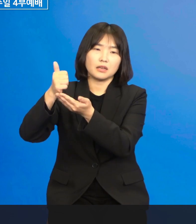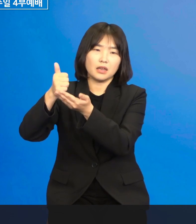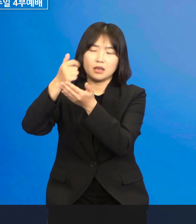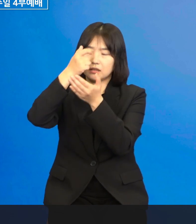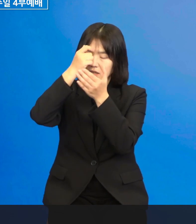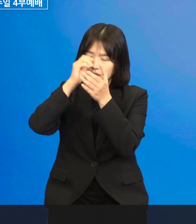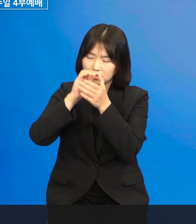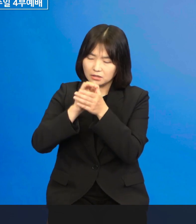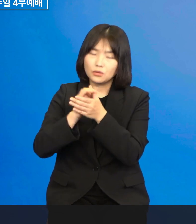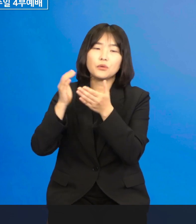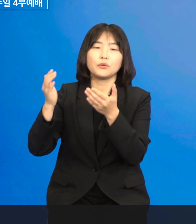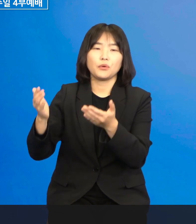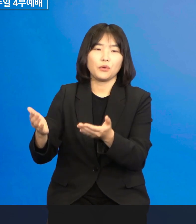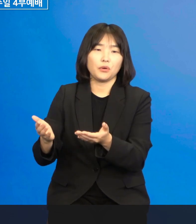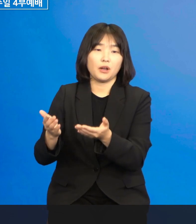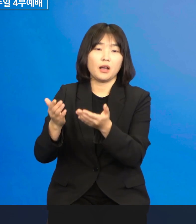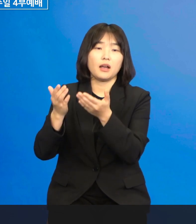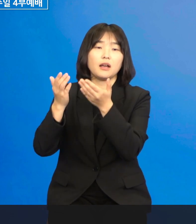내게